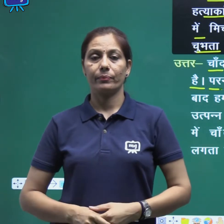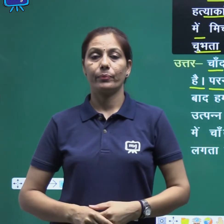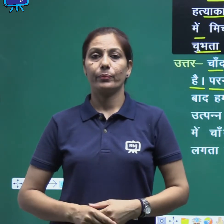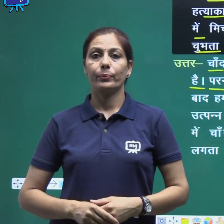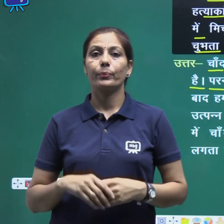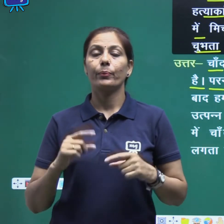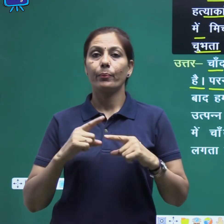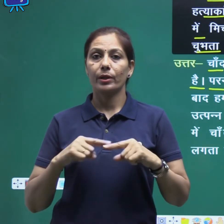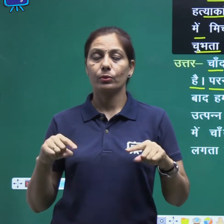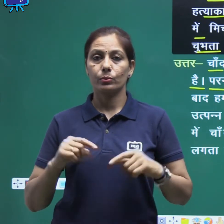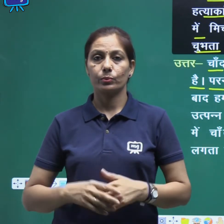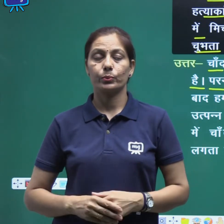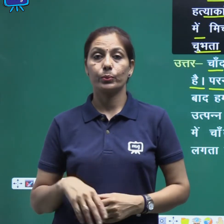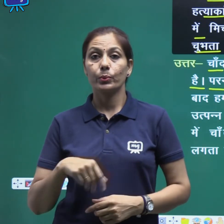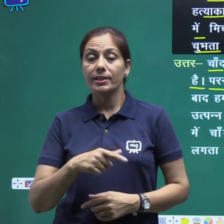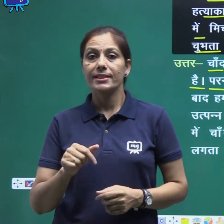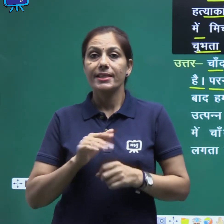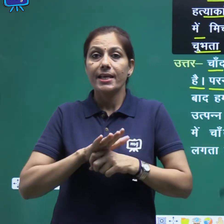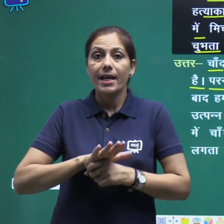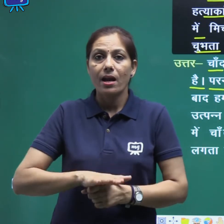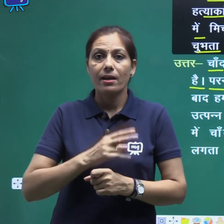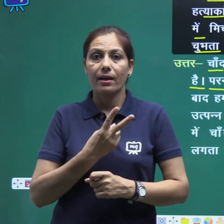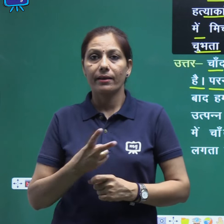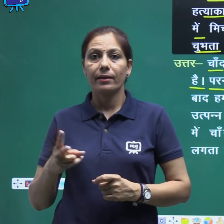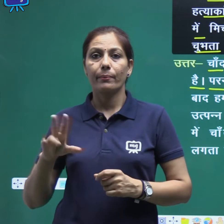परंतु किसी अन्याय के बाद